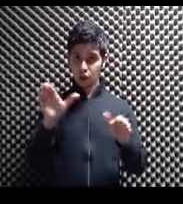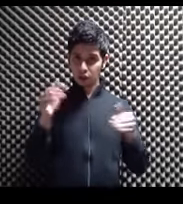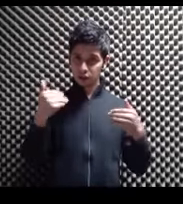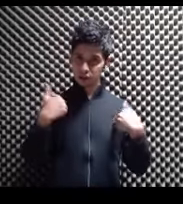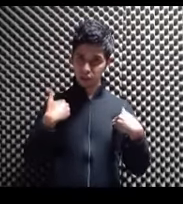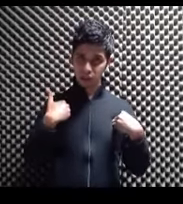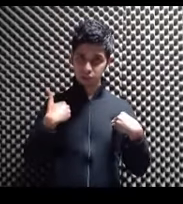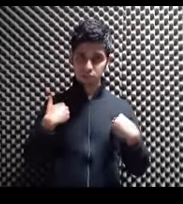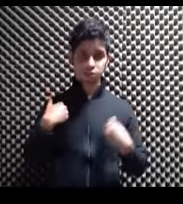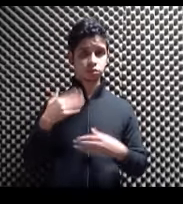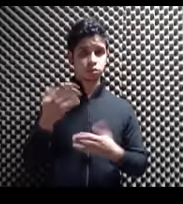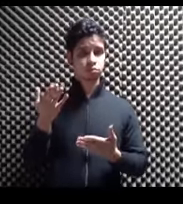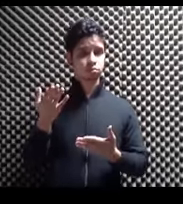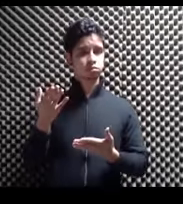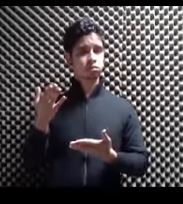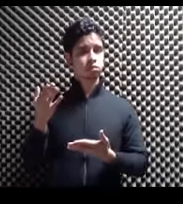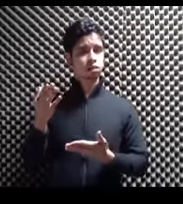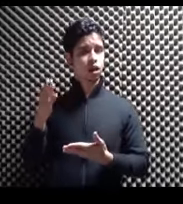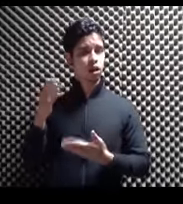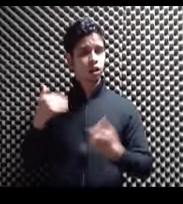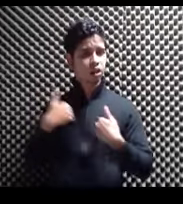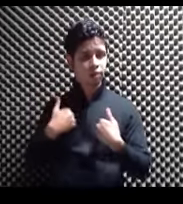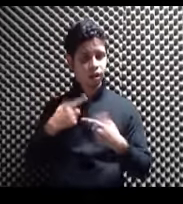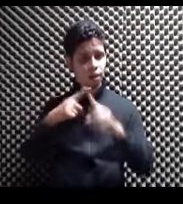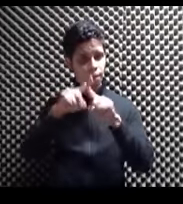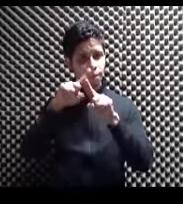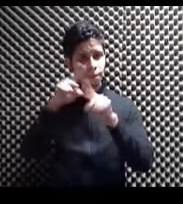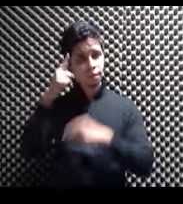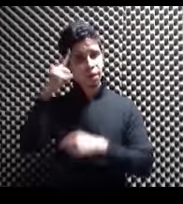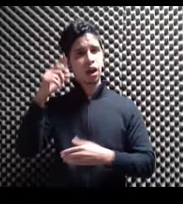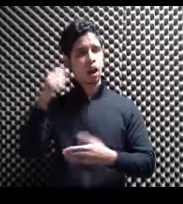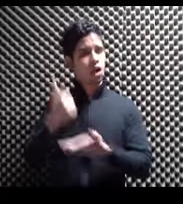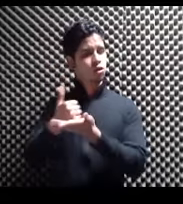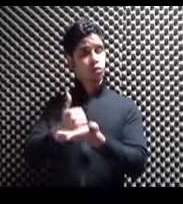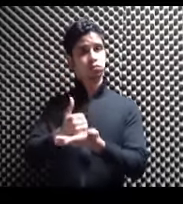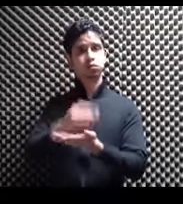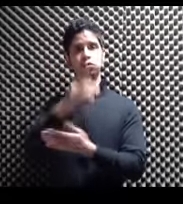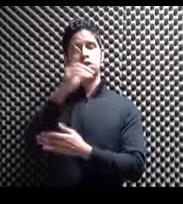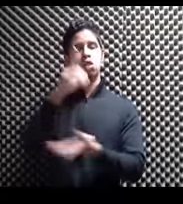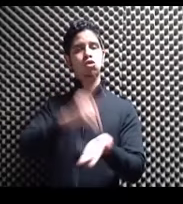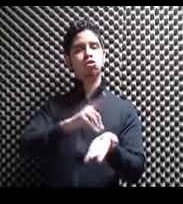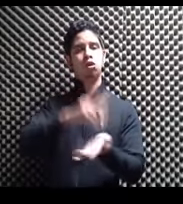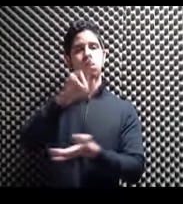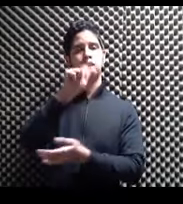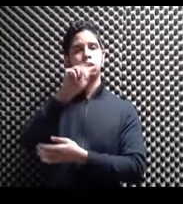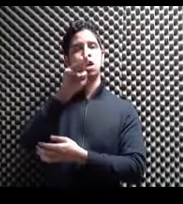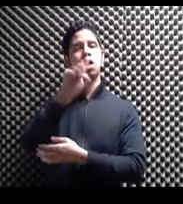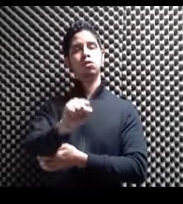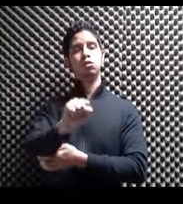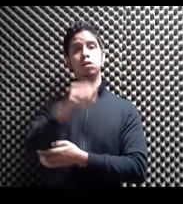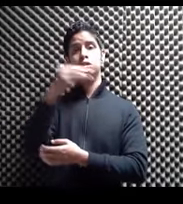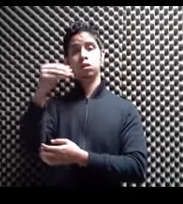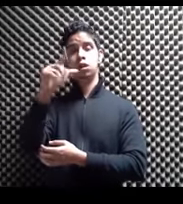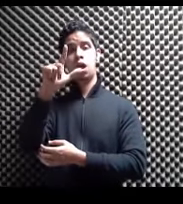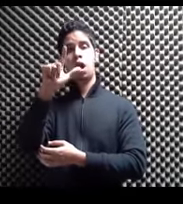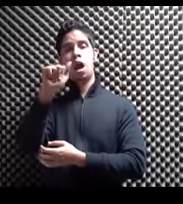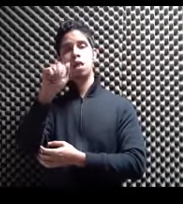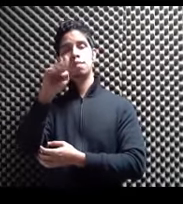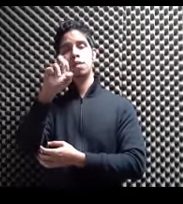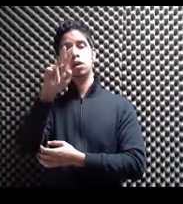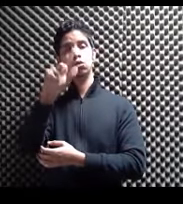¿no? Tengo al doctor Ramos y Alberto, que son mis padrinos de la campaña, y cada uno tiene una frase, y